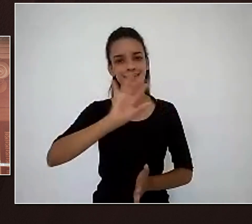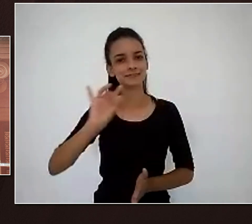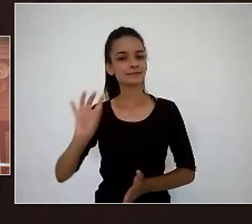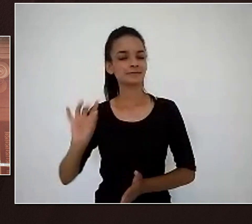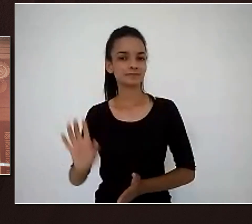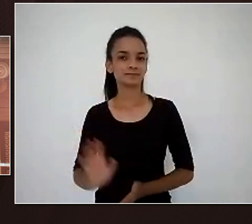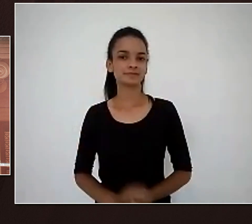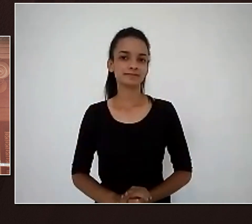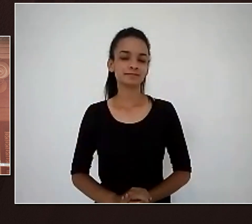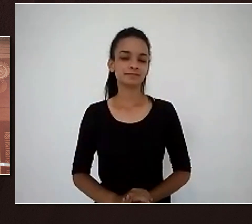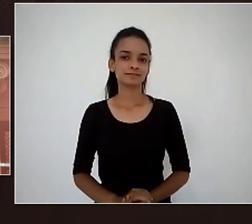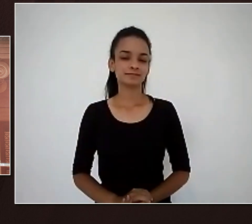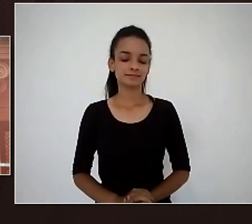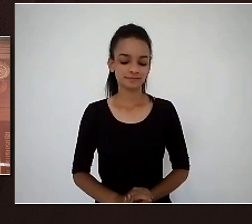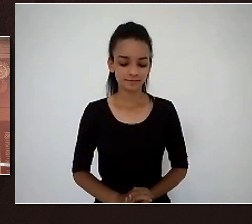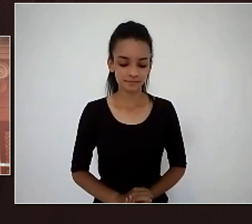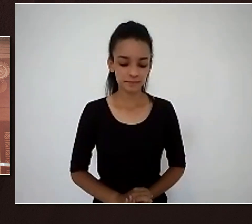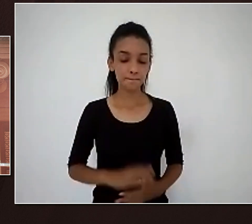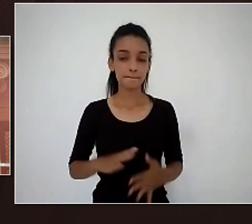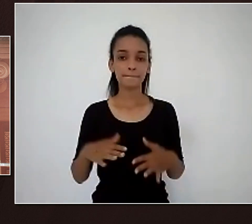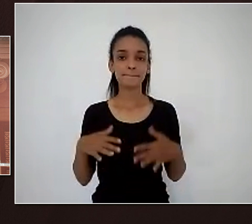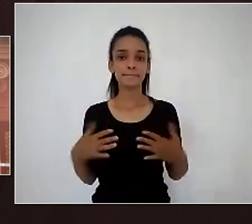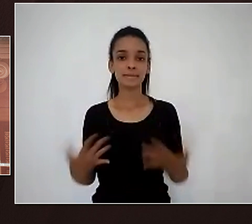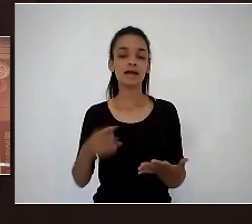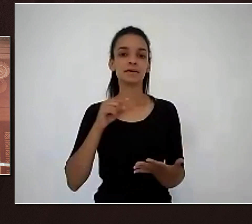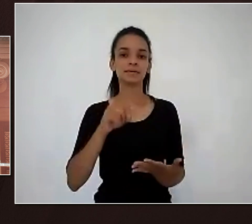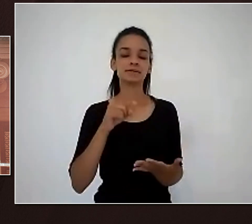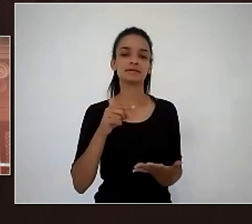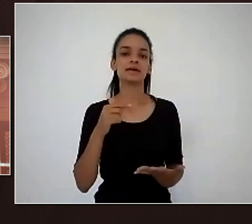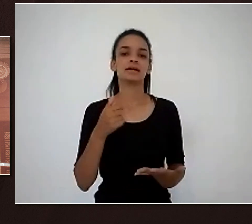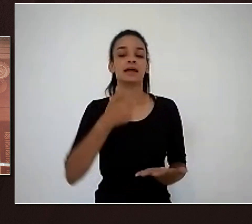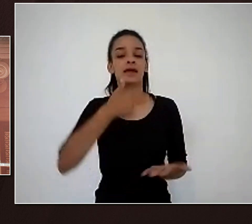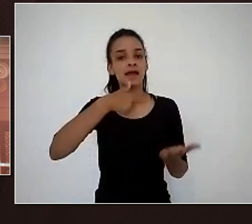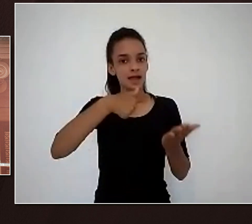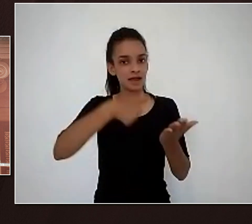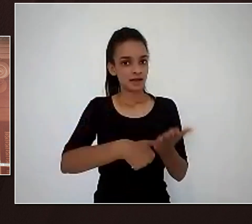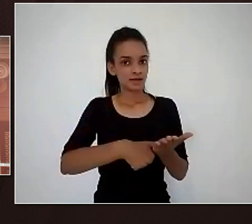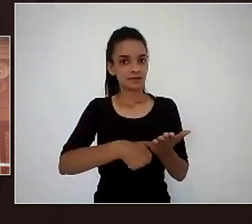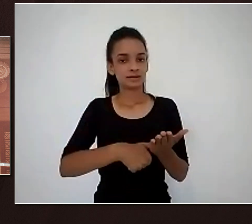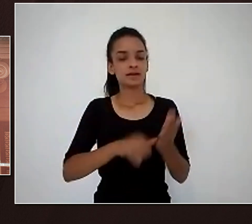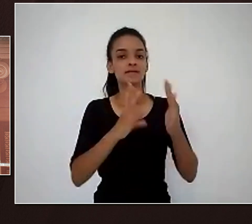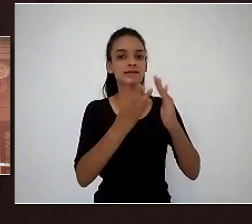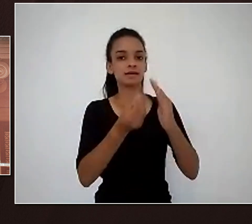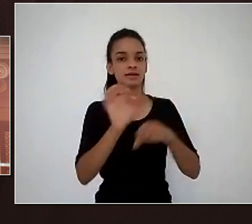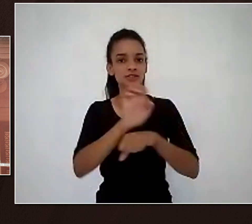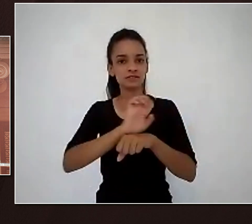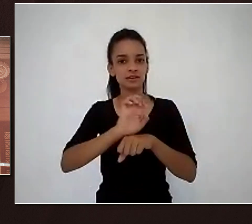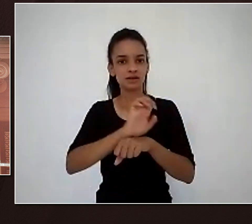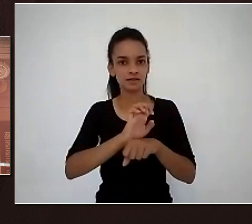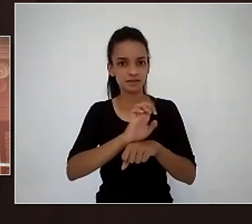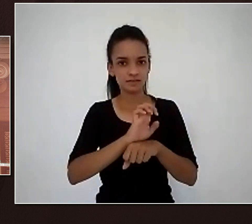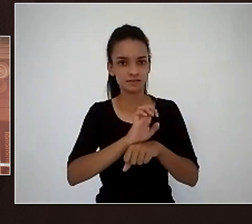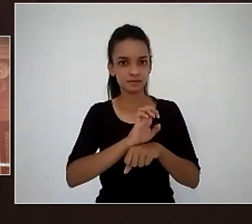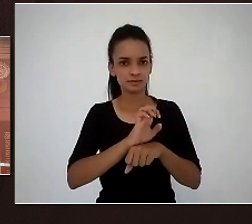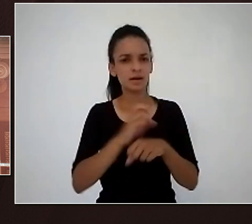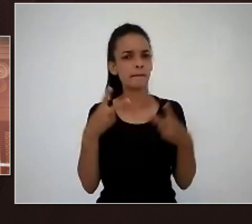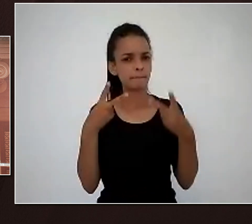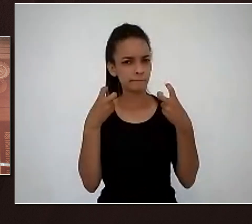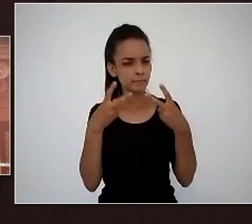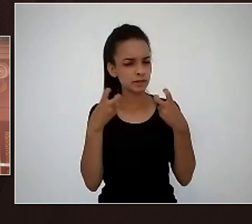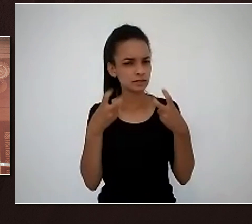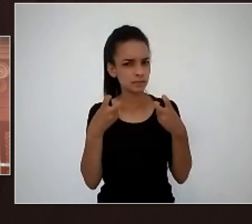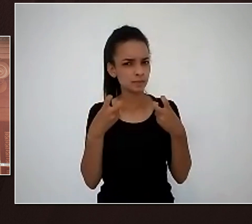a partir então dessa carta à igreja em Éfeso, nós vamos identificar, vamos junto, você e eu, vamos